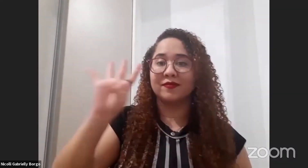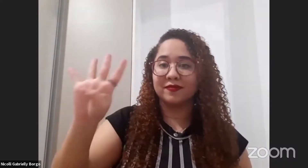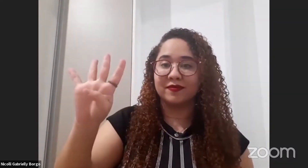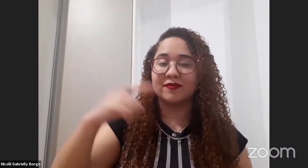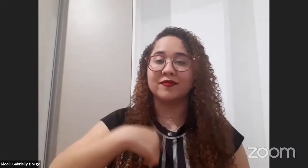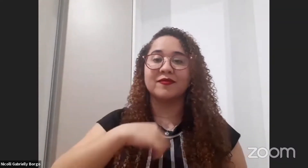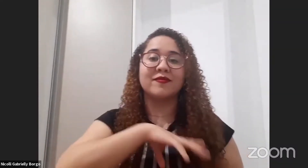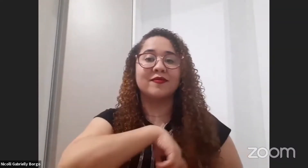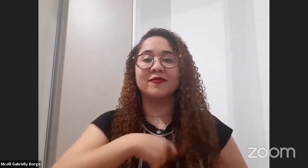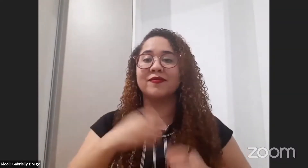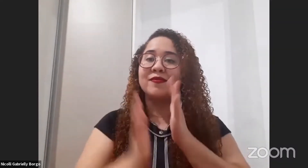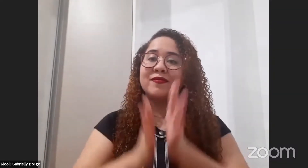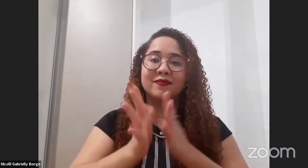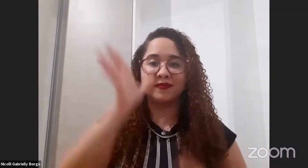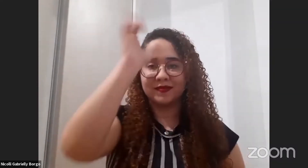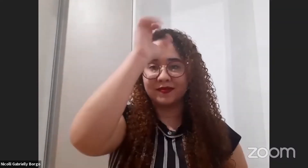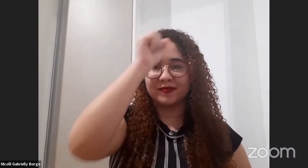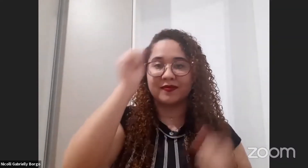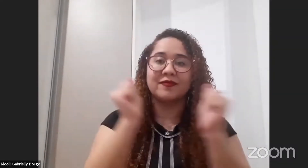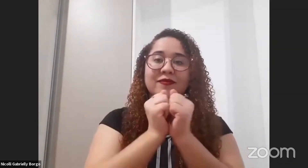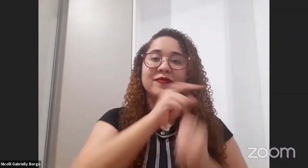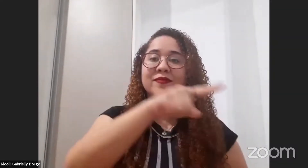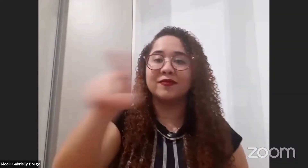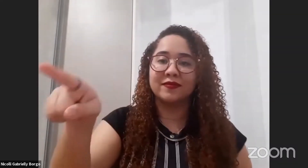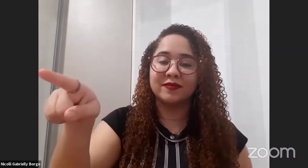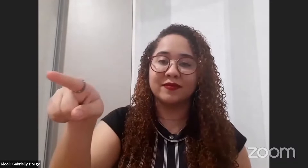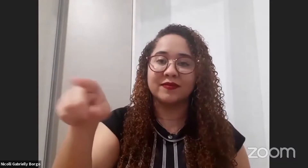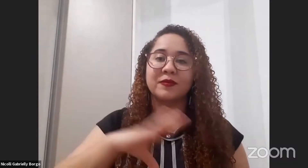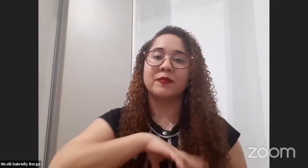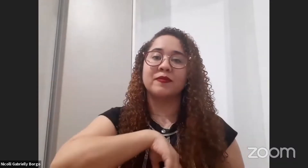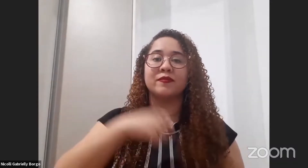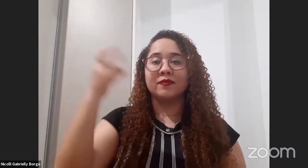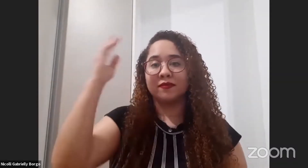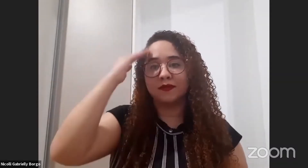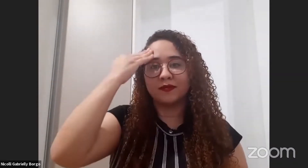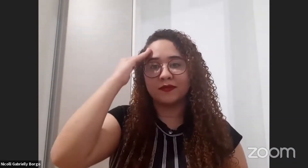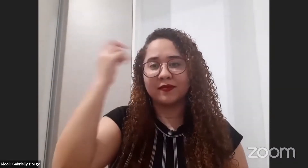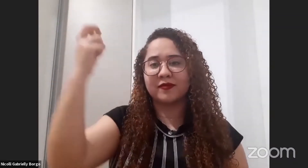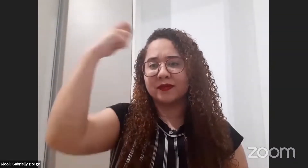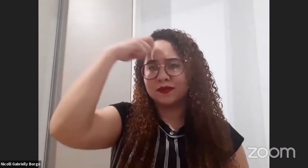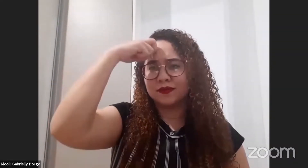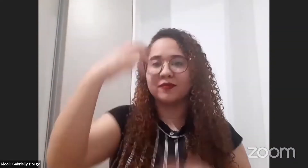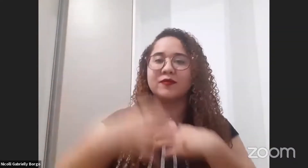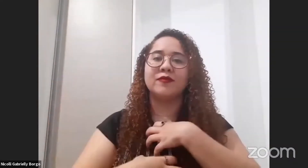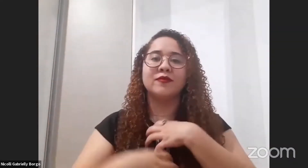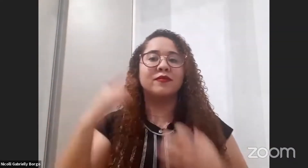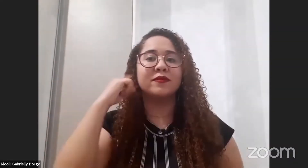Obrigada, amigos da turma 4. Eu amei aprender Libras junto com vocês. Amei entender a cultura e